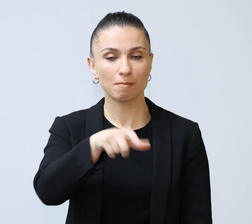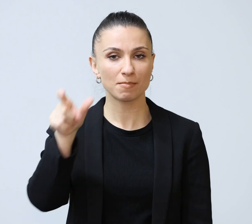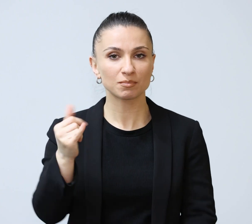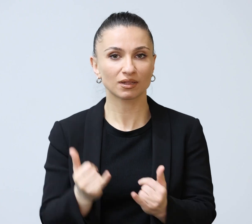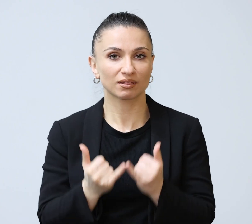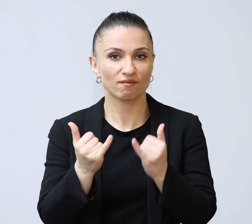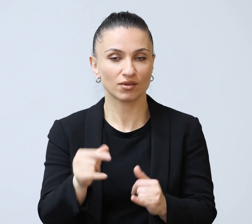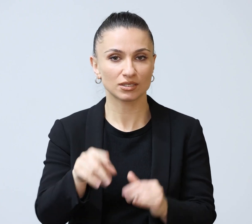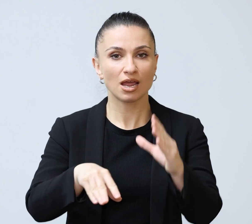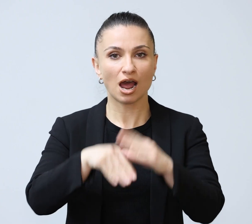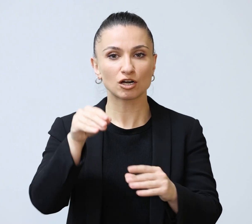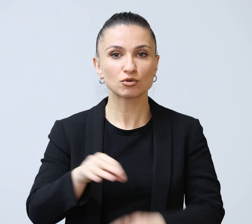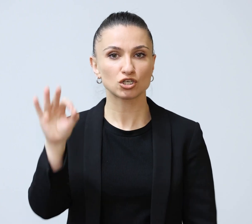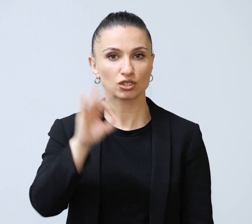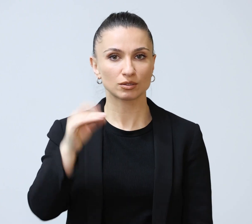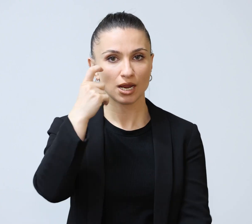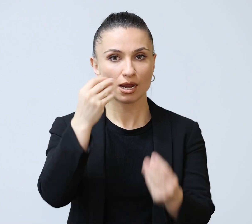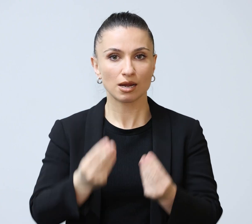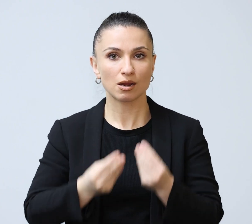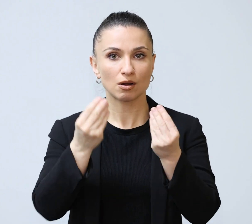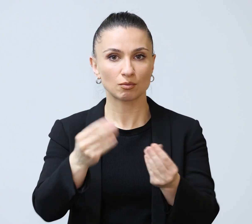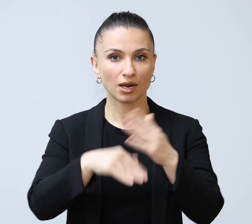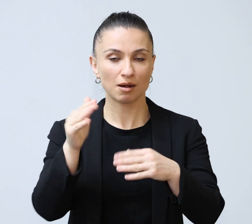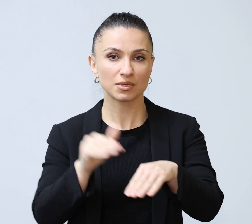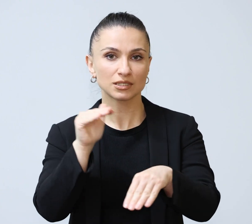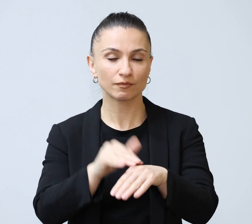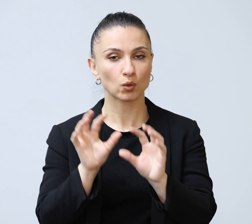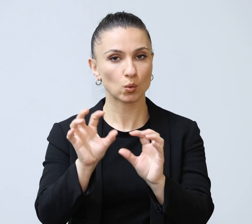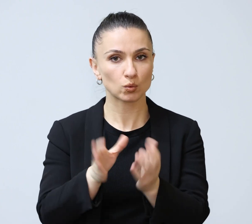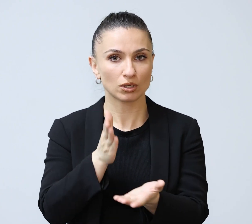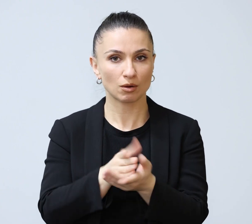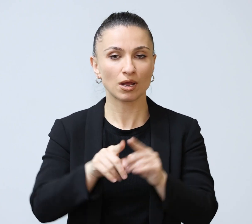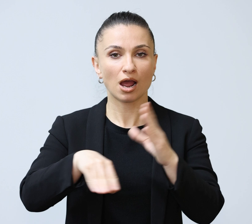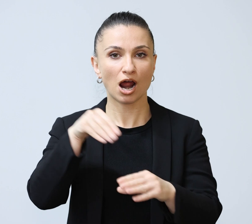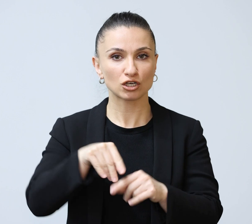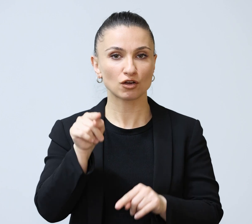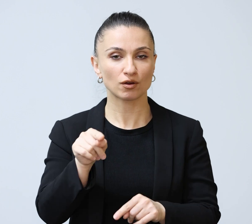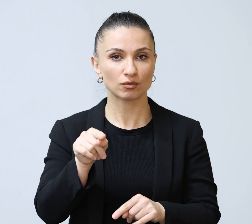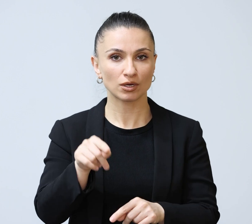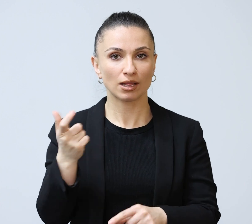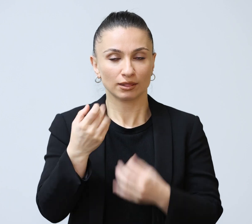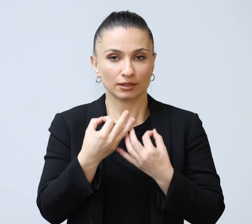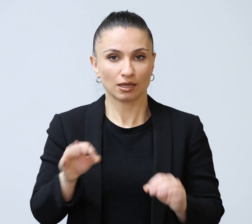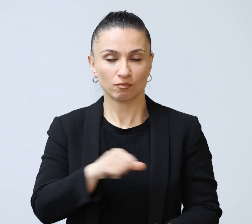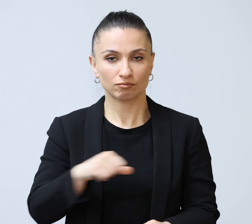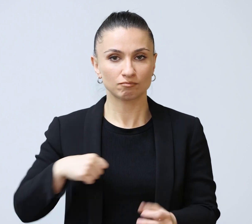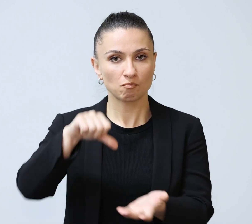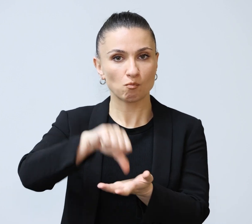ունեցողներին և նպաստել ընտրություններին անկախ մասնակցությանը։ Բացի այդ, ուղեցույցը կարող է օգտագործվել յուրաքանչյուրի կողմից,